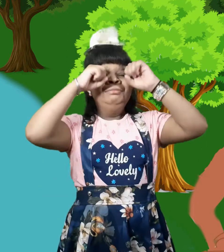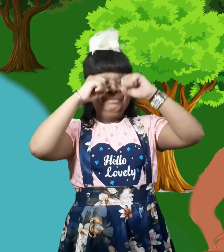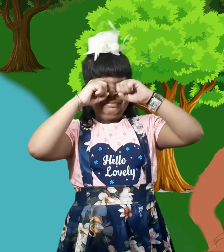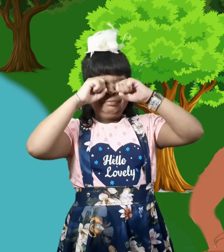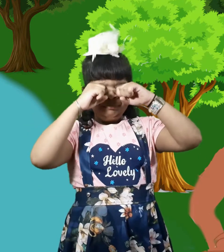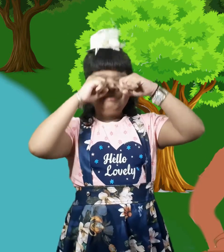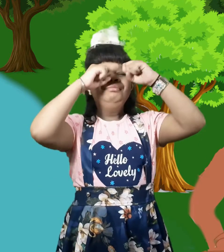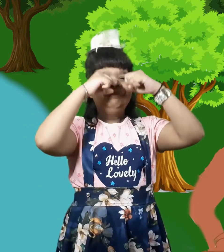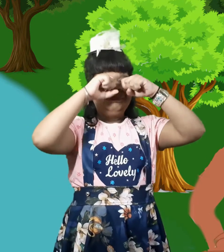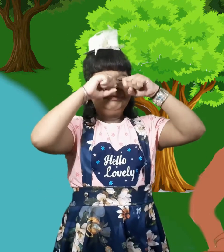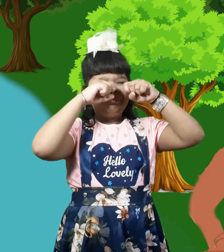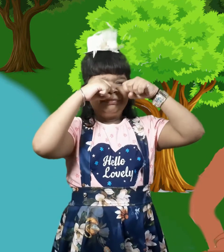लगा।